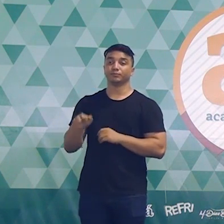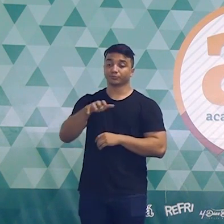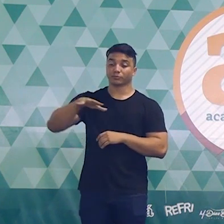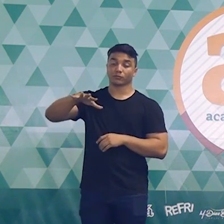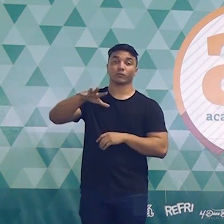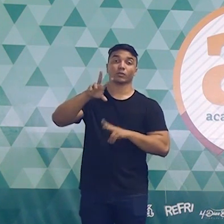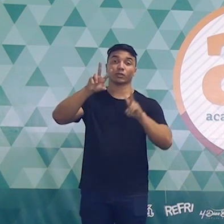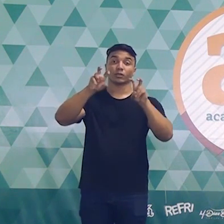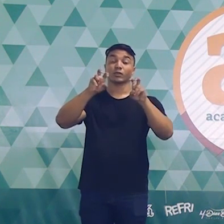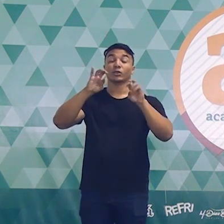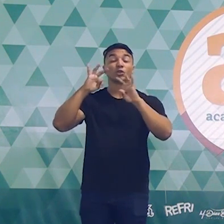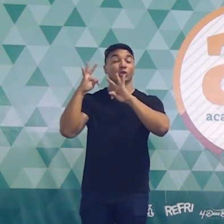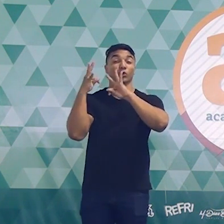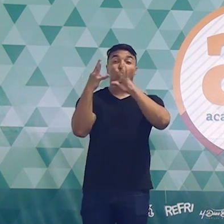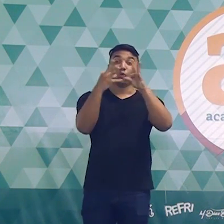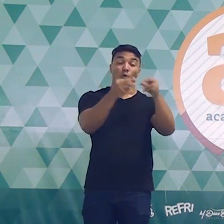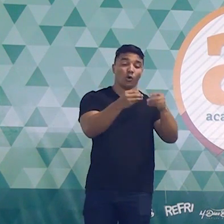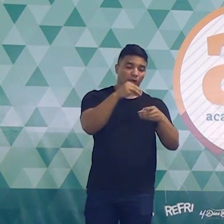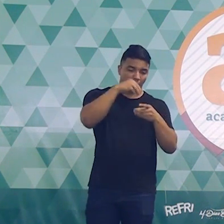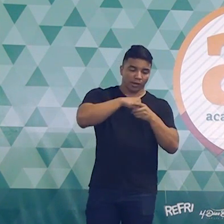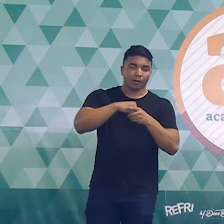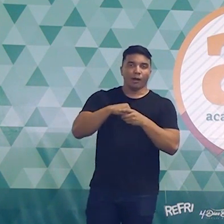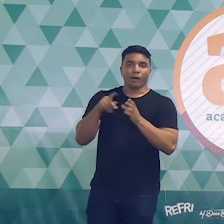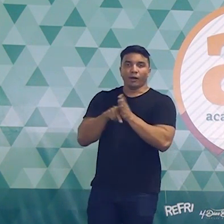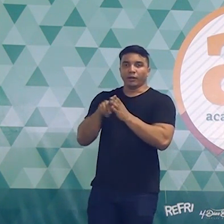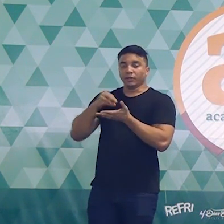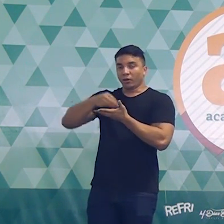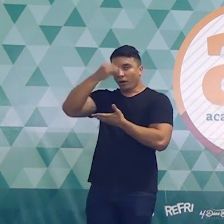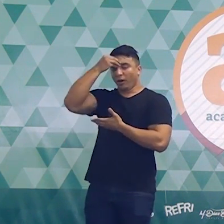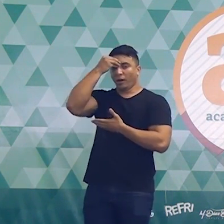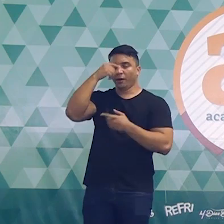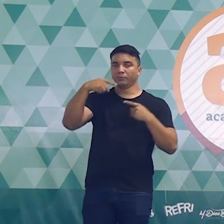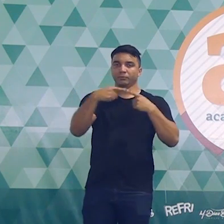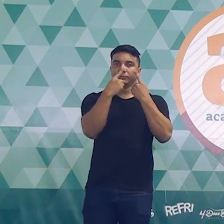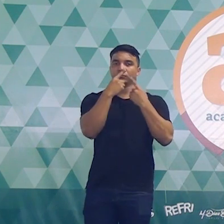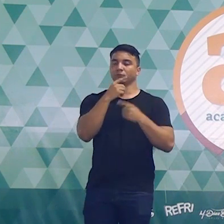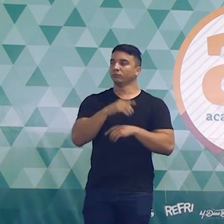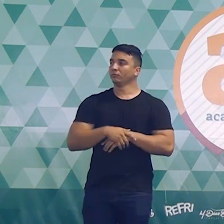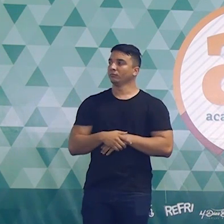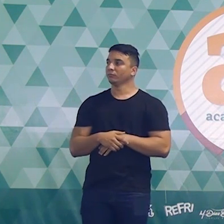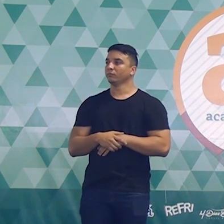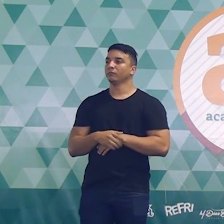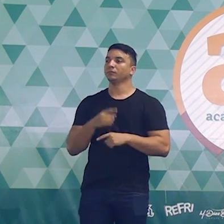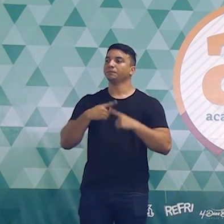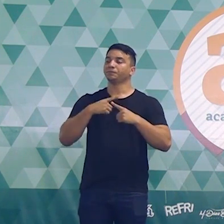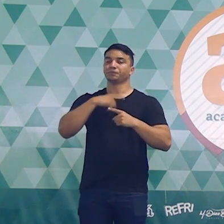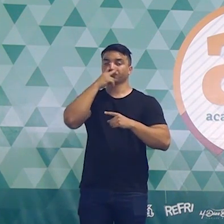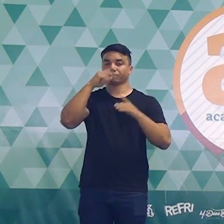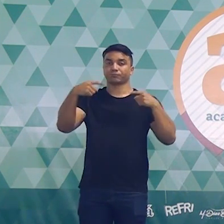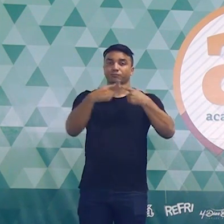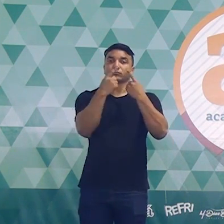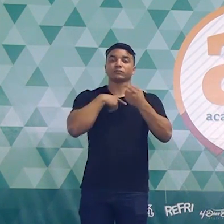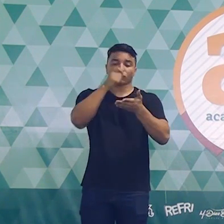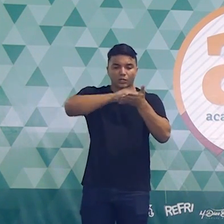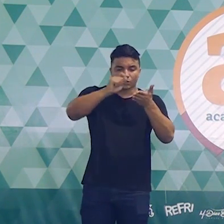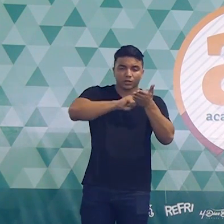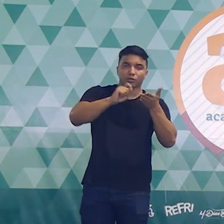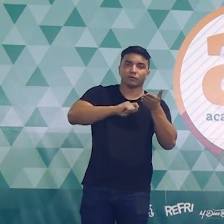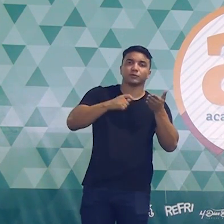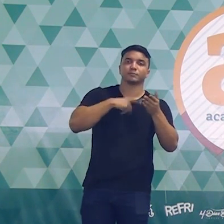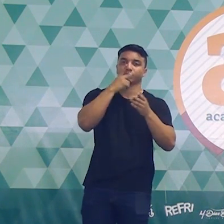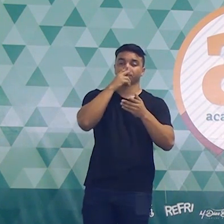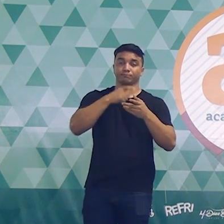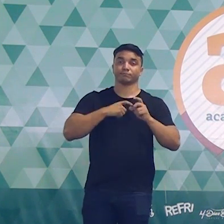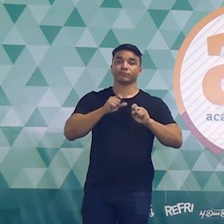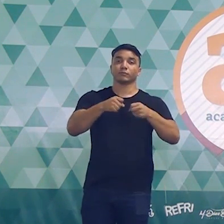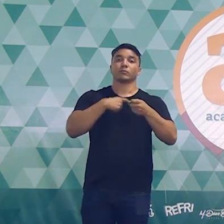os temas nessa teoria, engolir, cuspir o caroço. O que mandarem a gente escrever, a gente engloba